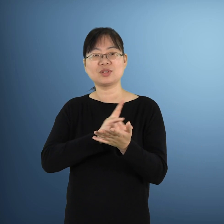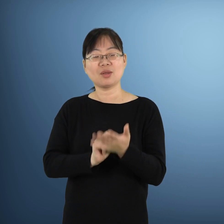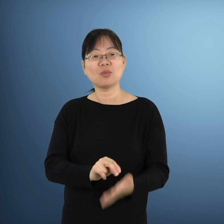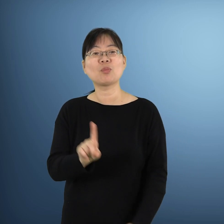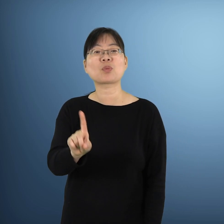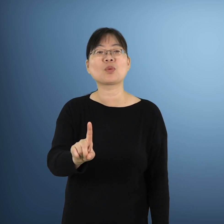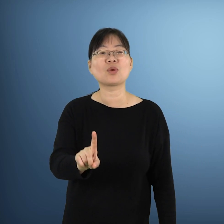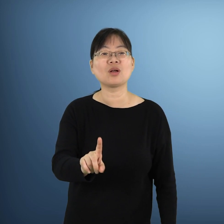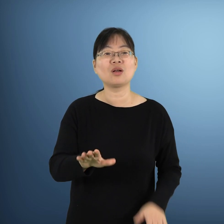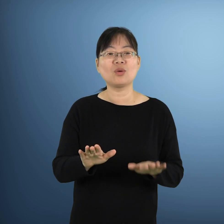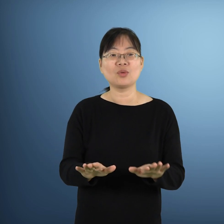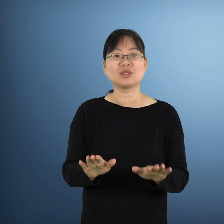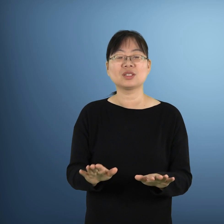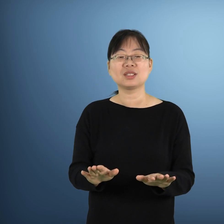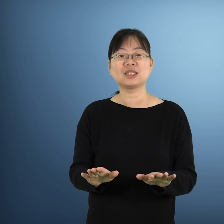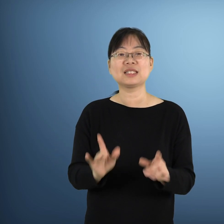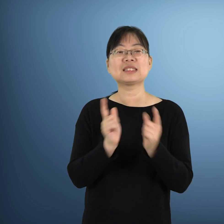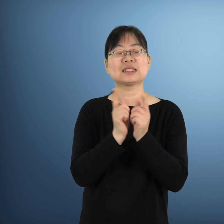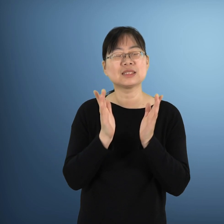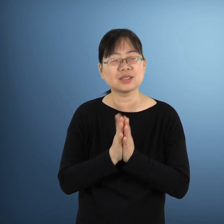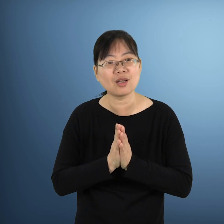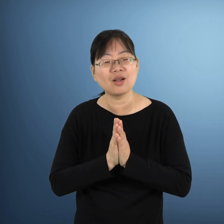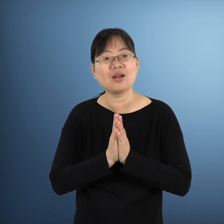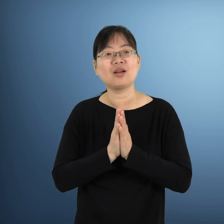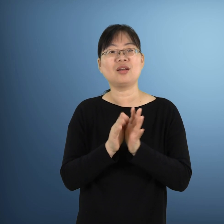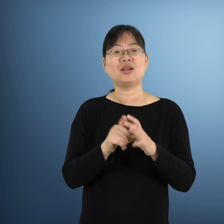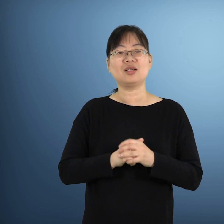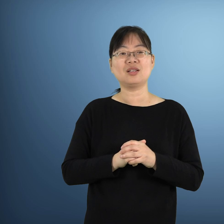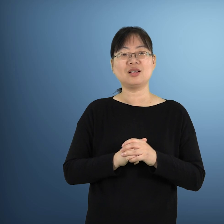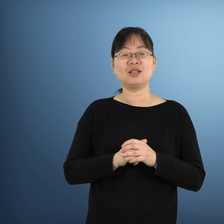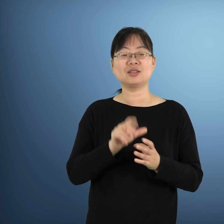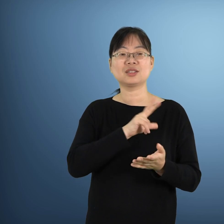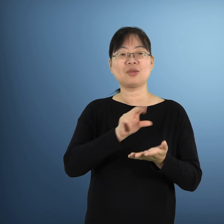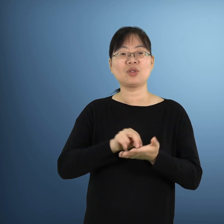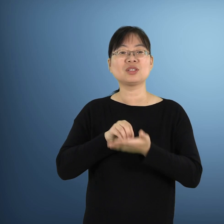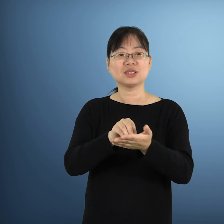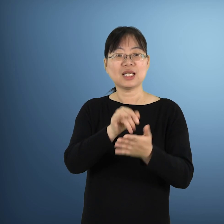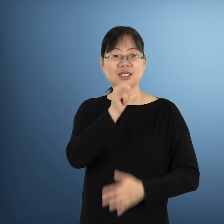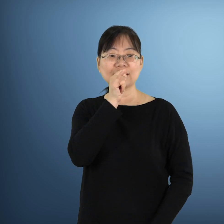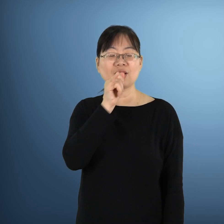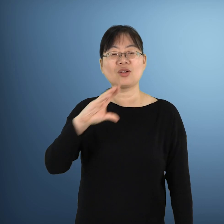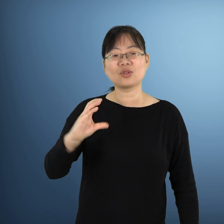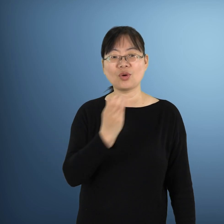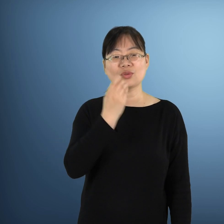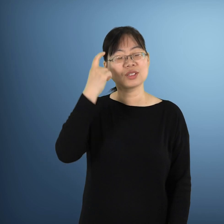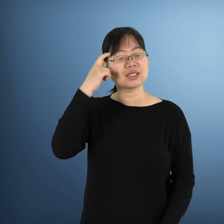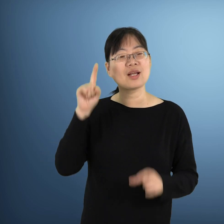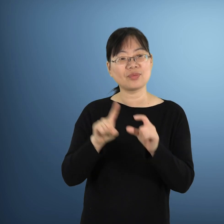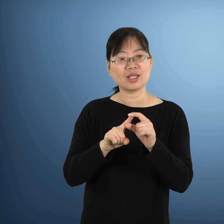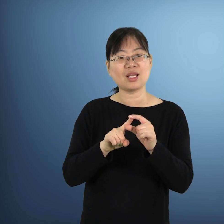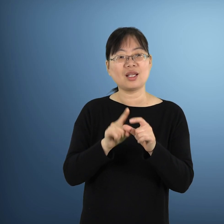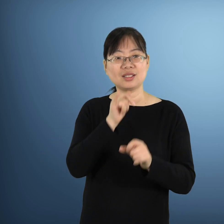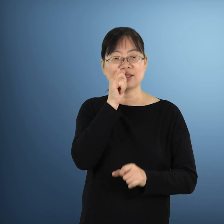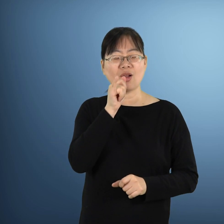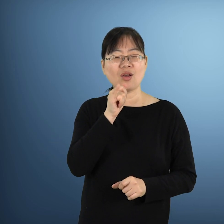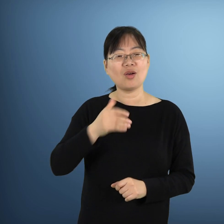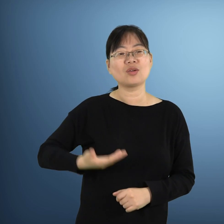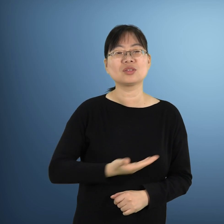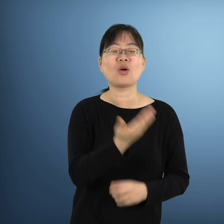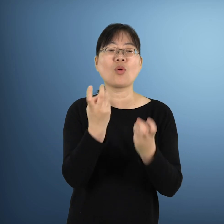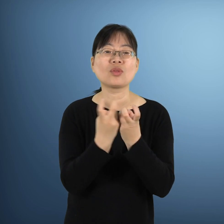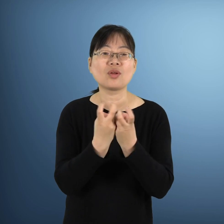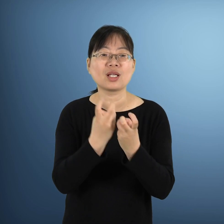뭐냐 하면 오늘 실질적인 제목에 등장하는 거룩이라는 개념입니다. 그들을 어떻게